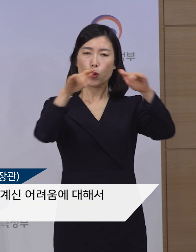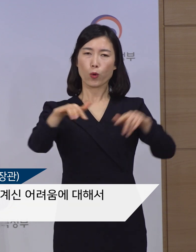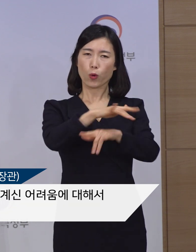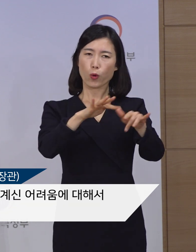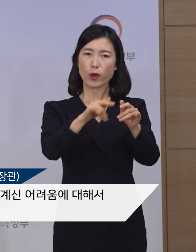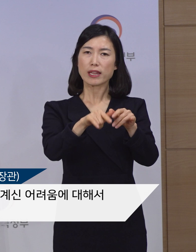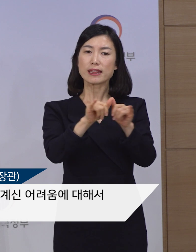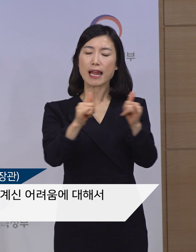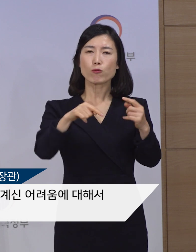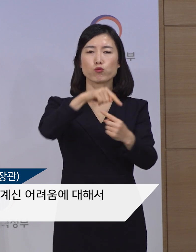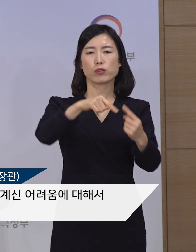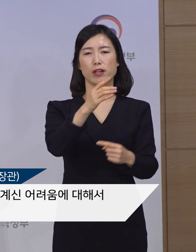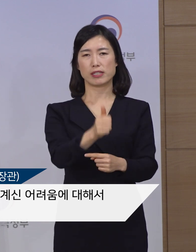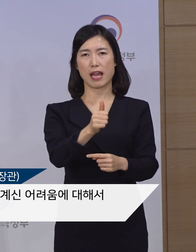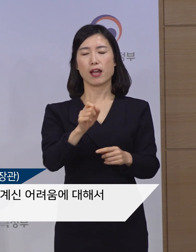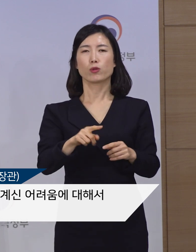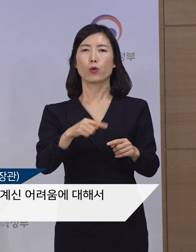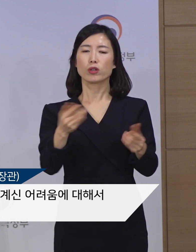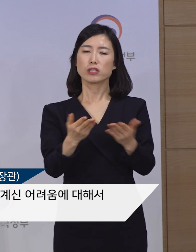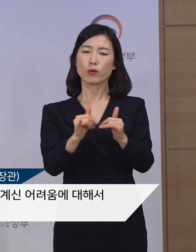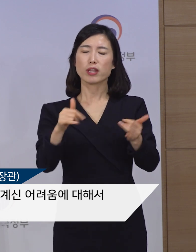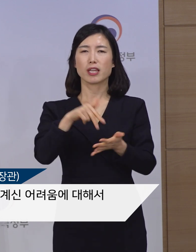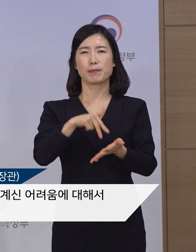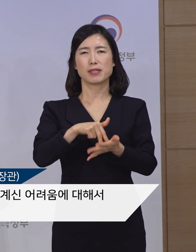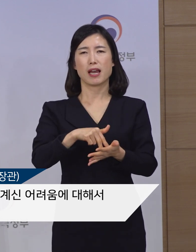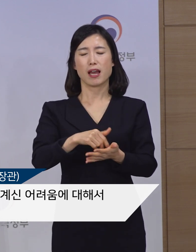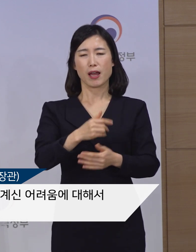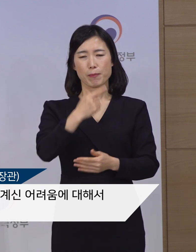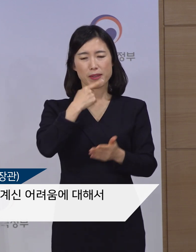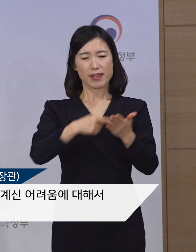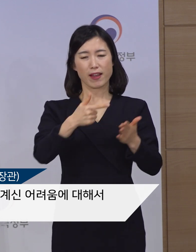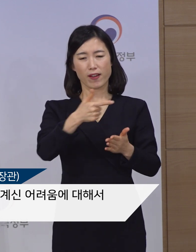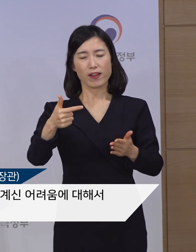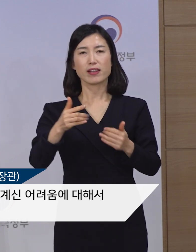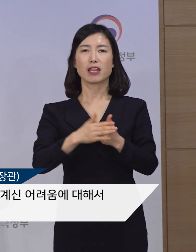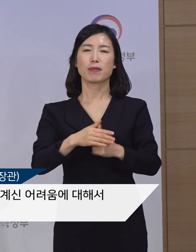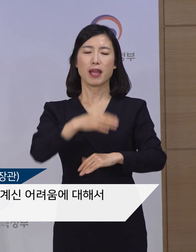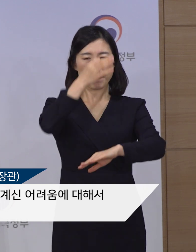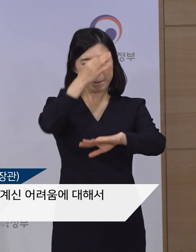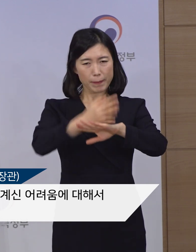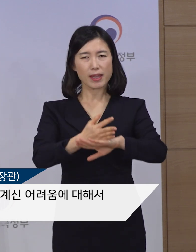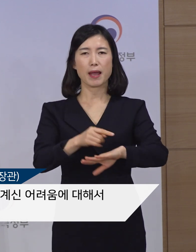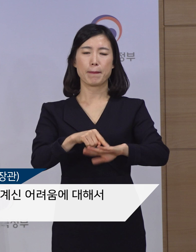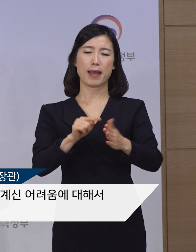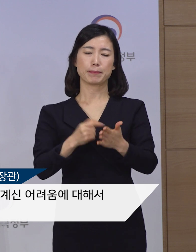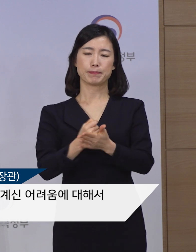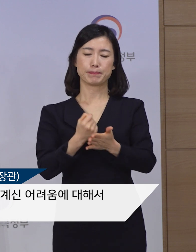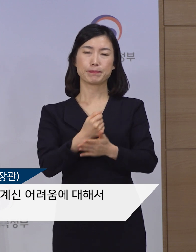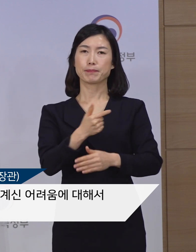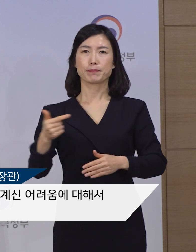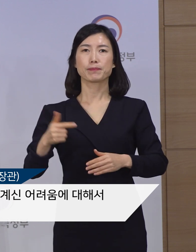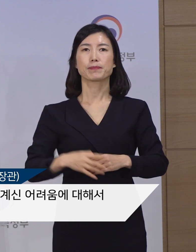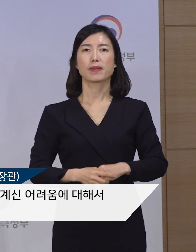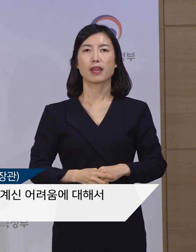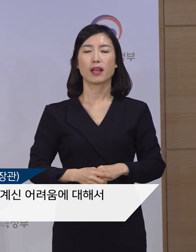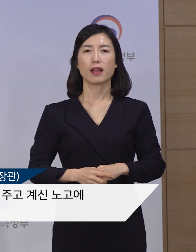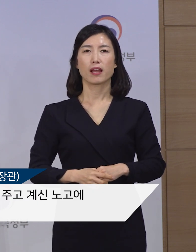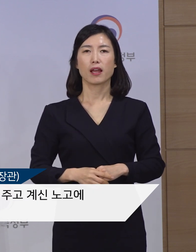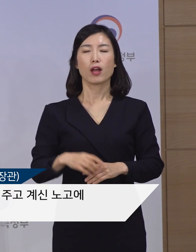다중이용시설의 운영자와 종사자분들이 겪고 계신 어려움에 대해서 송구스럽고 안타까운